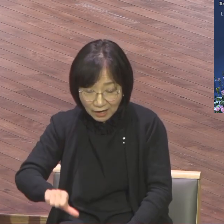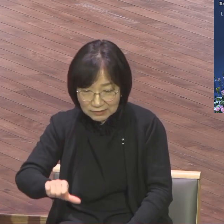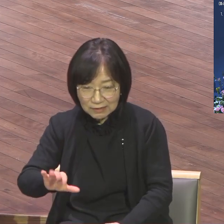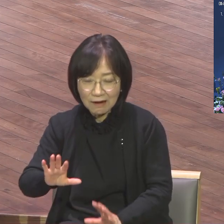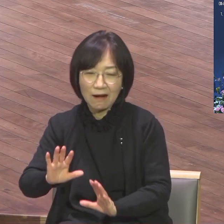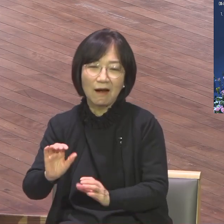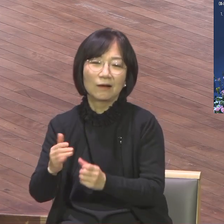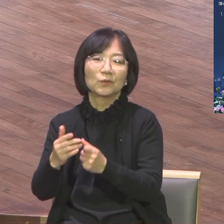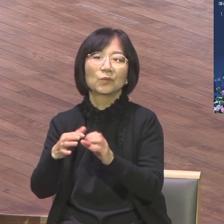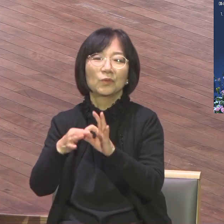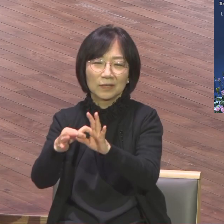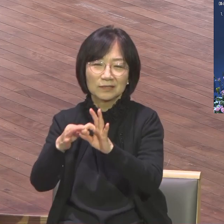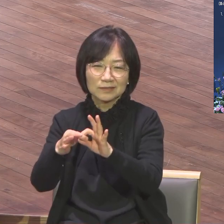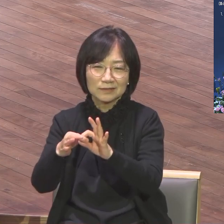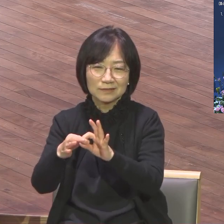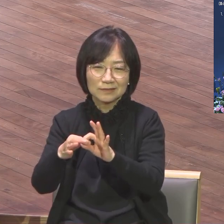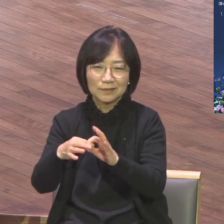하시는 거예요.